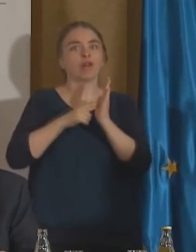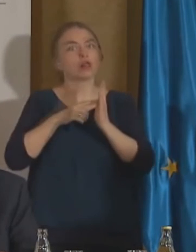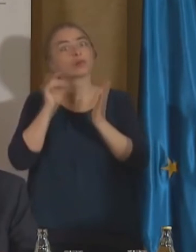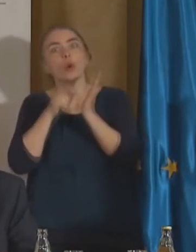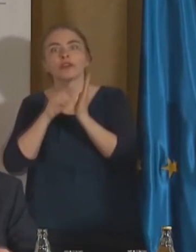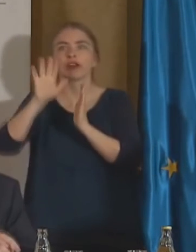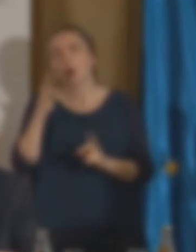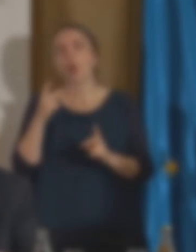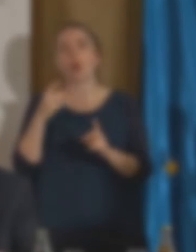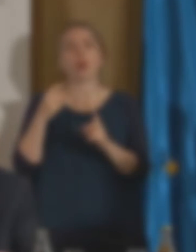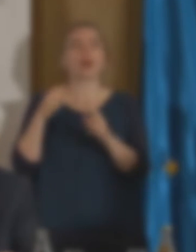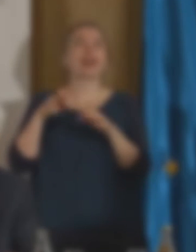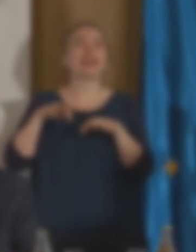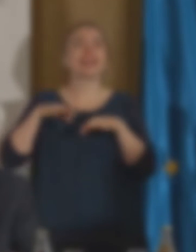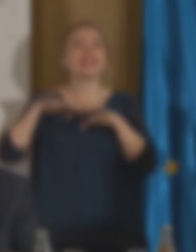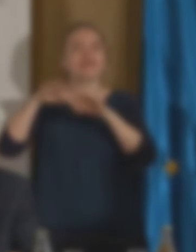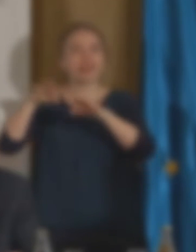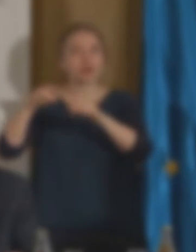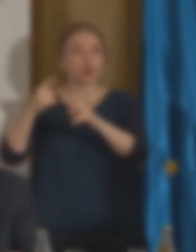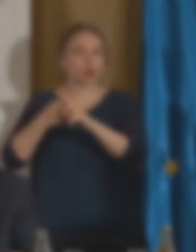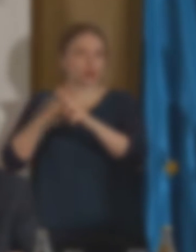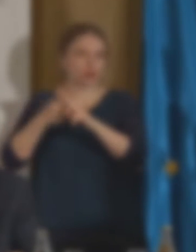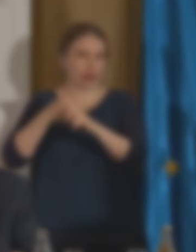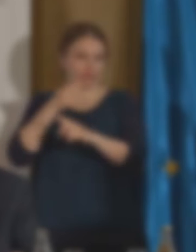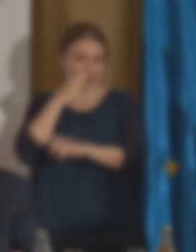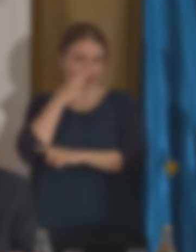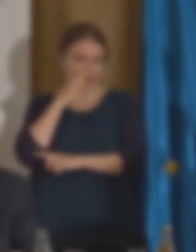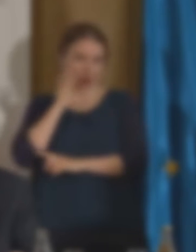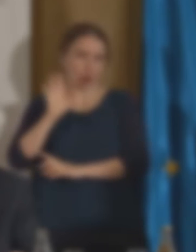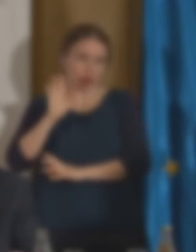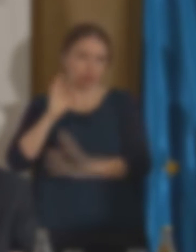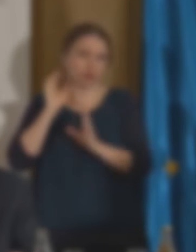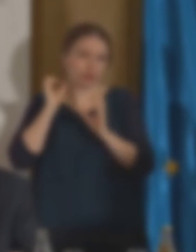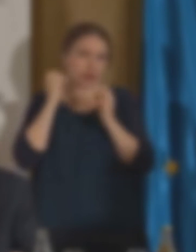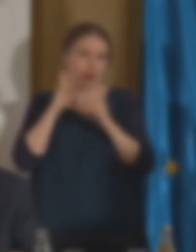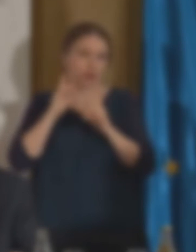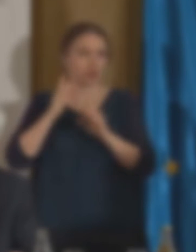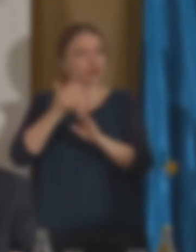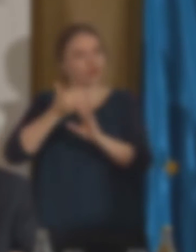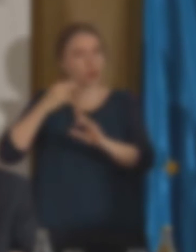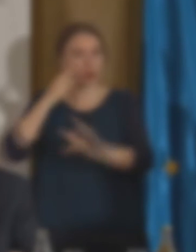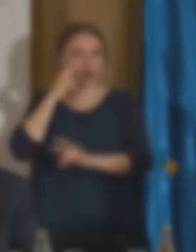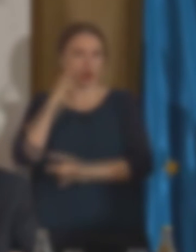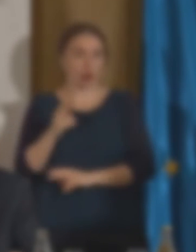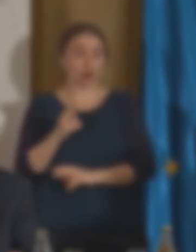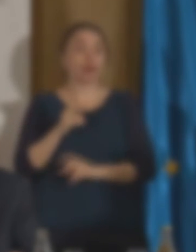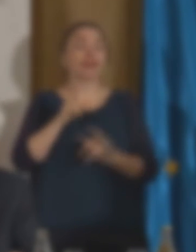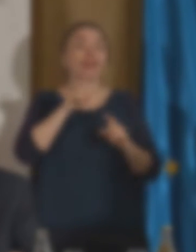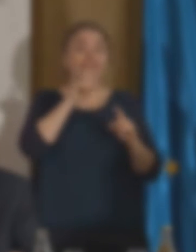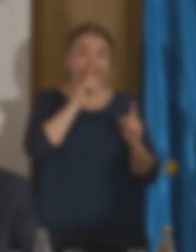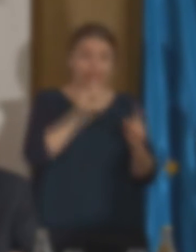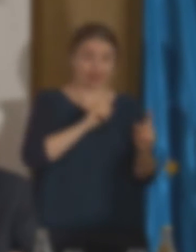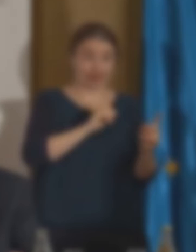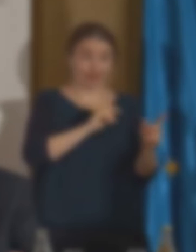natürlich berücksichtigen müssen. So soll bis zum Beginn der Sommerferien Tage oder wochenweise jeder die Schule besuchen können. Die Beschulung erfolgt